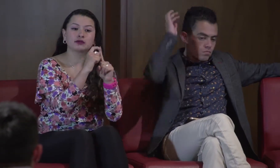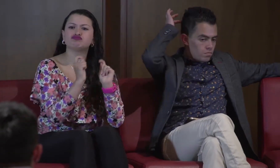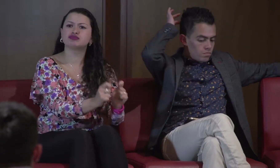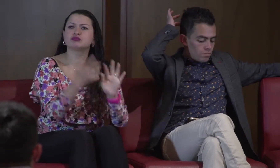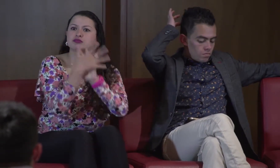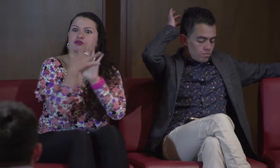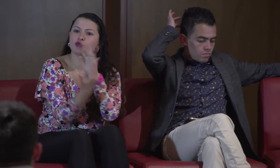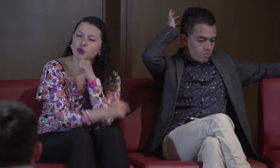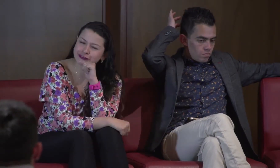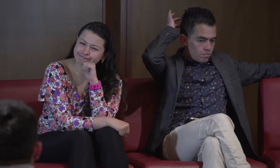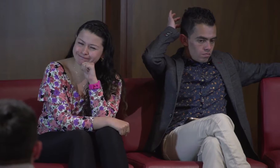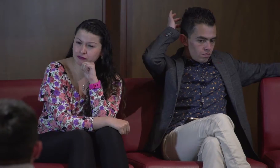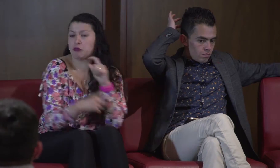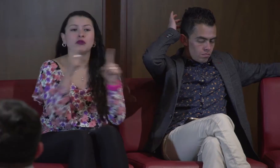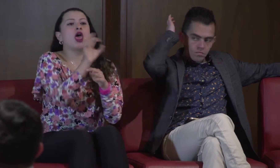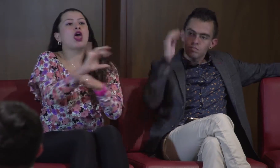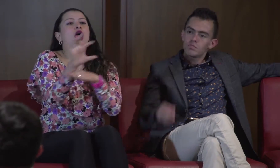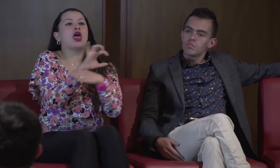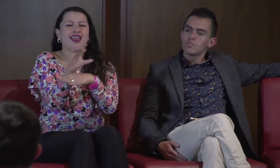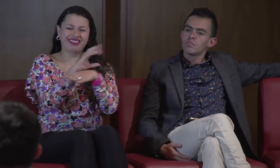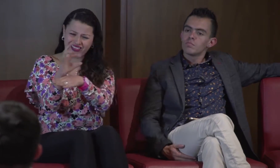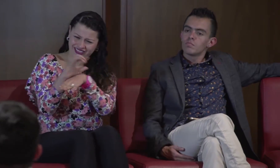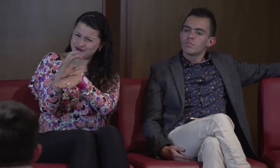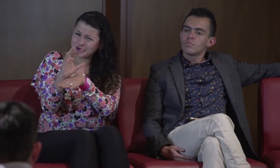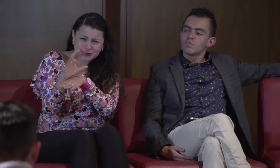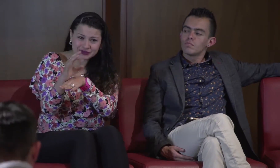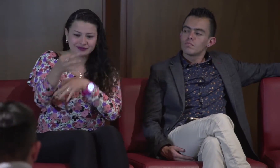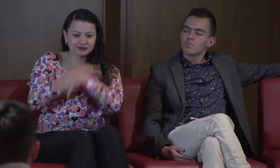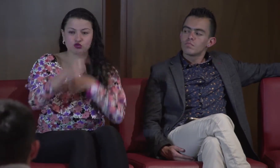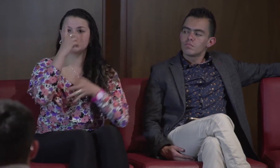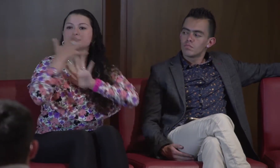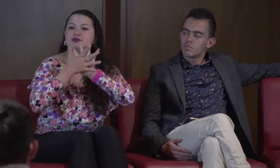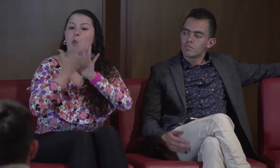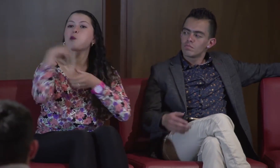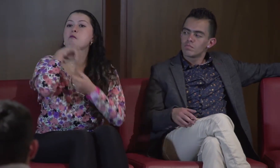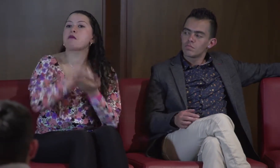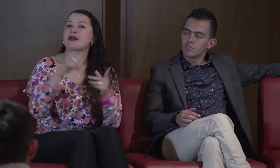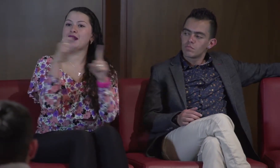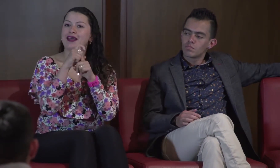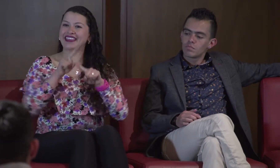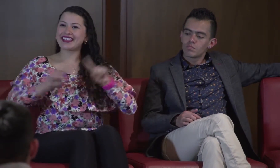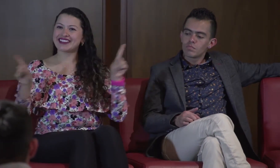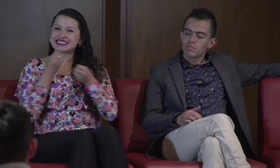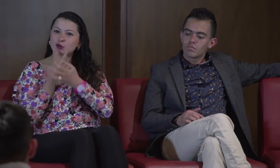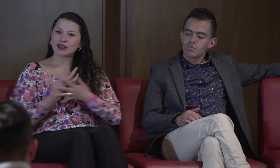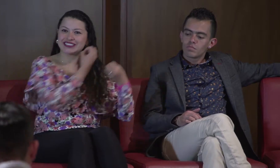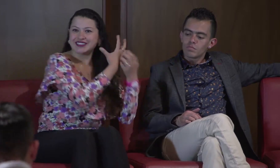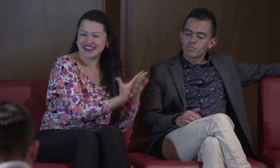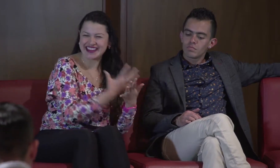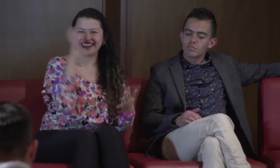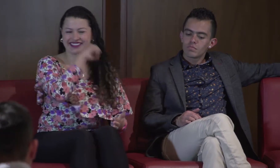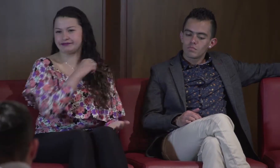de eso, darle un concepto o darle una seña para esta palabra. No se podía deletrear en este